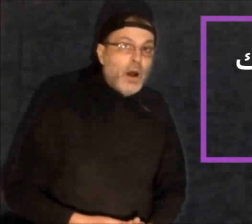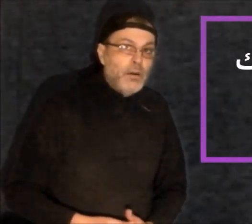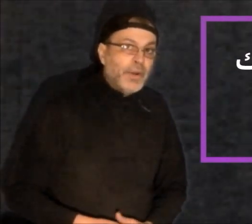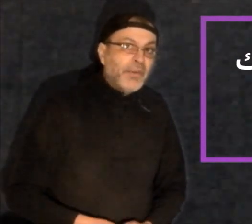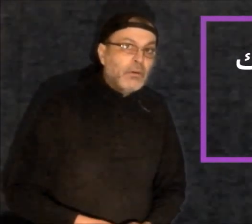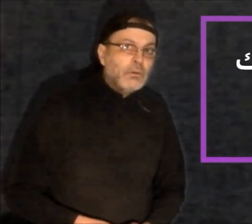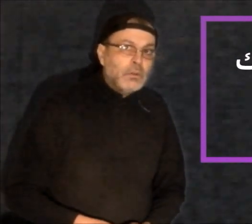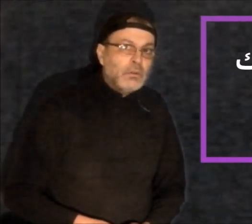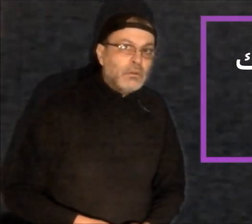لونه أحمر؟